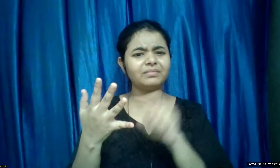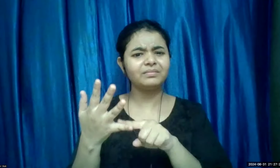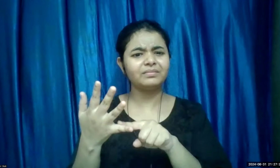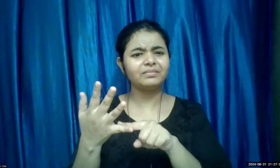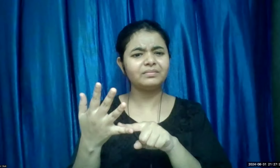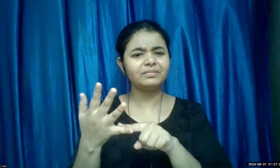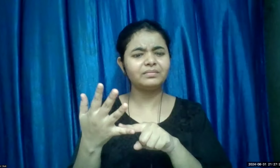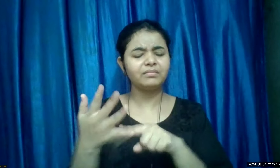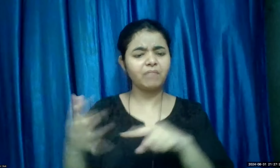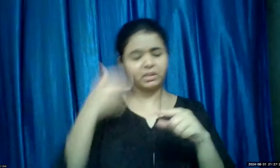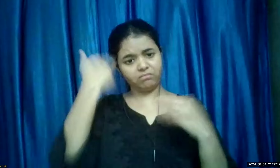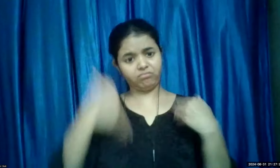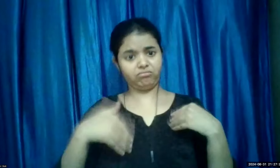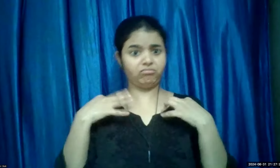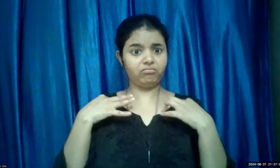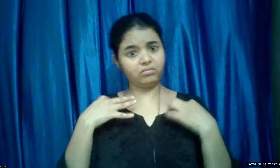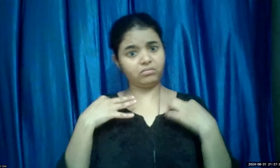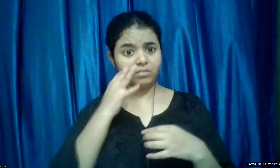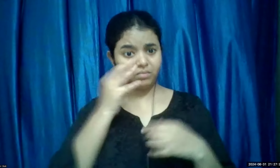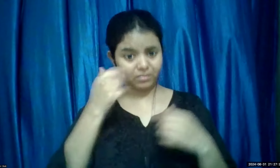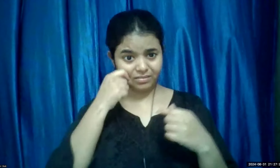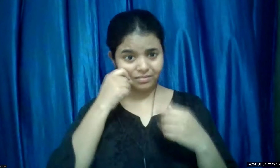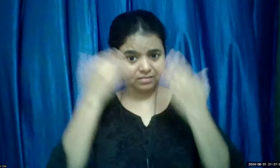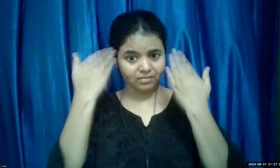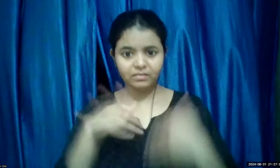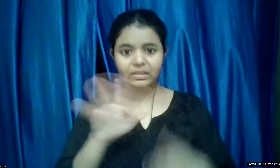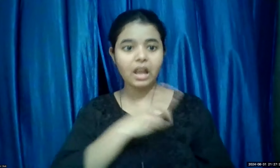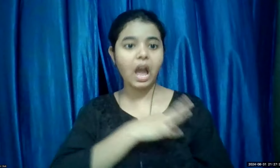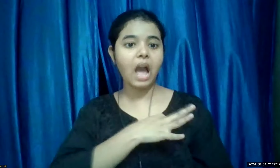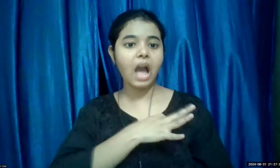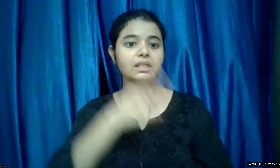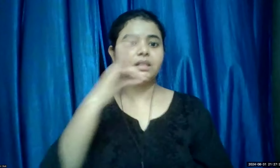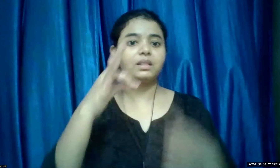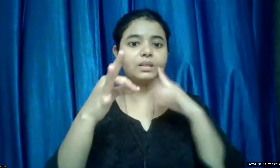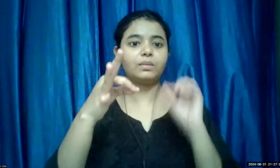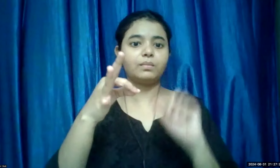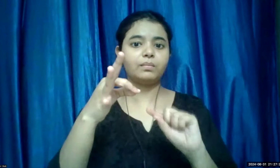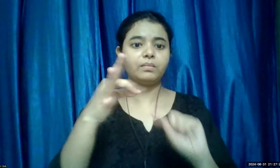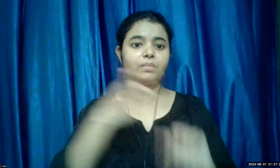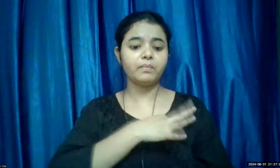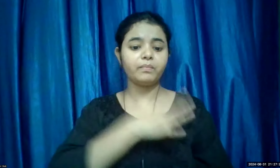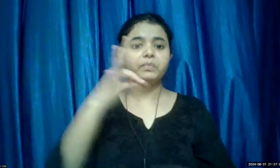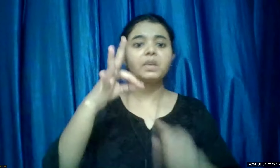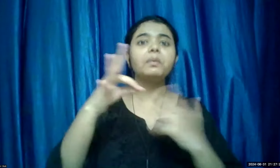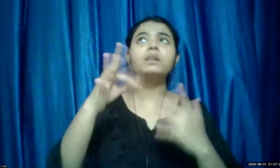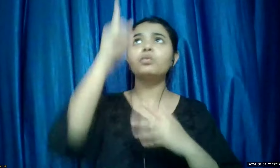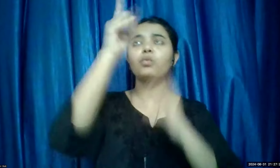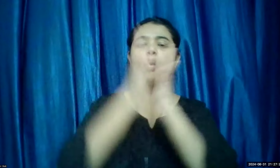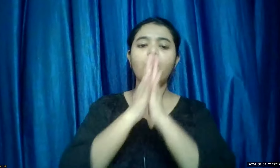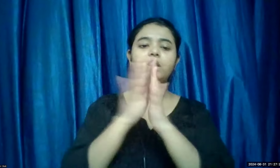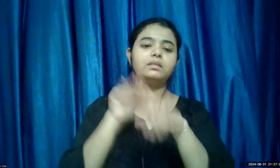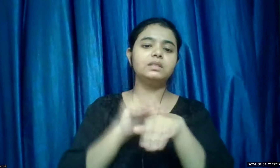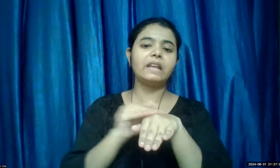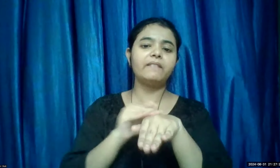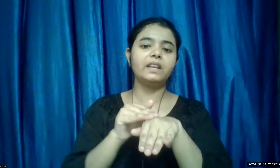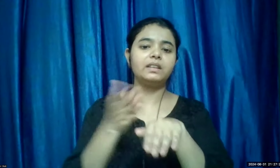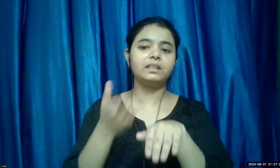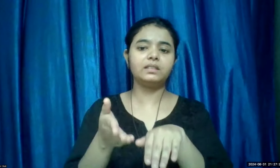ये शरीर नहीं हूं, मैं आत्मा हूं और मैं परमात्मा का दास हूं। ये वास्तव में अज्ञान